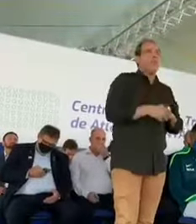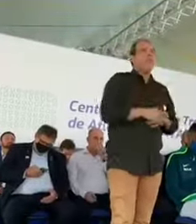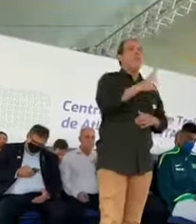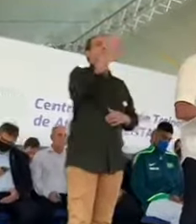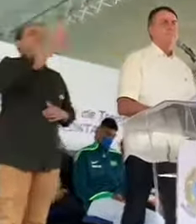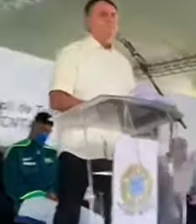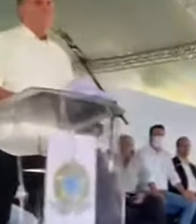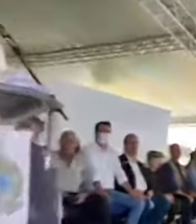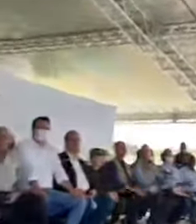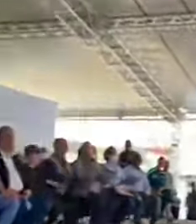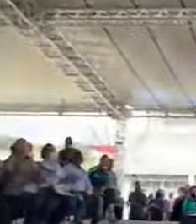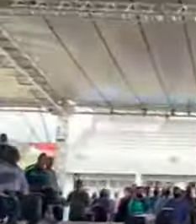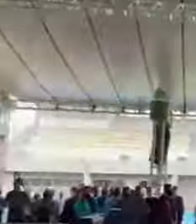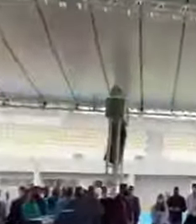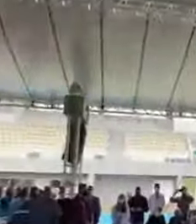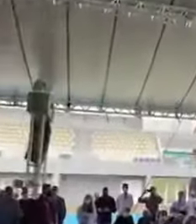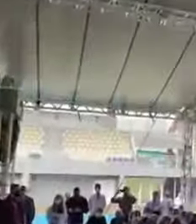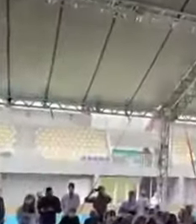estamos